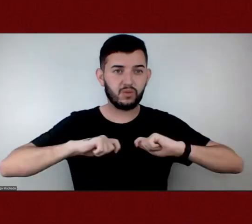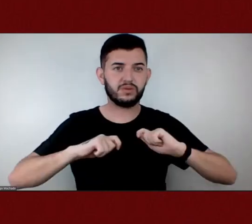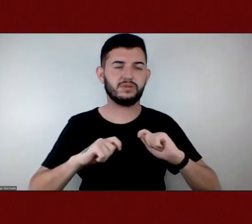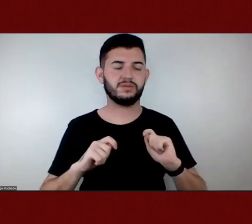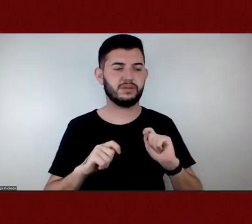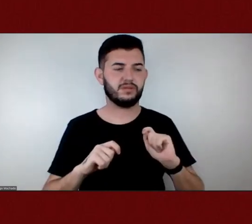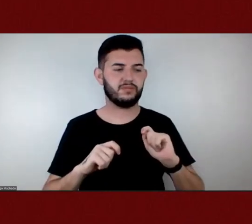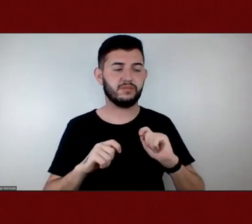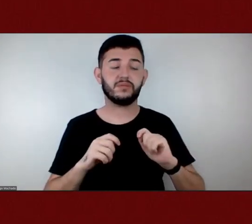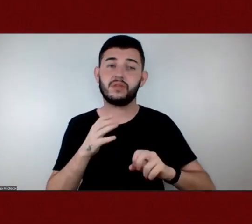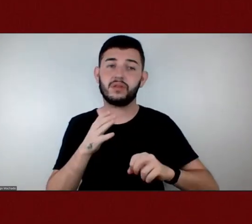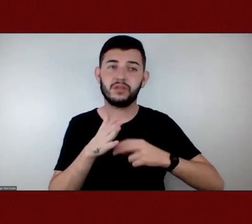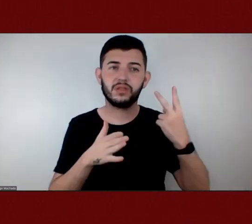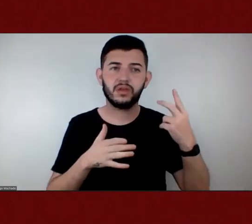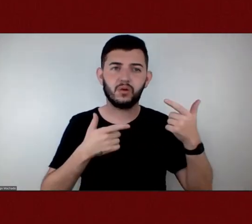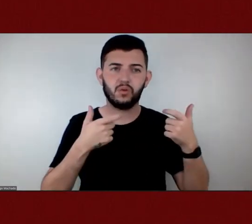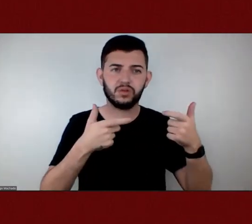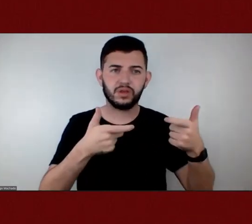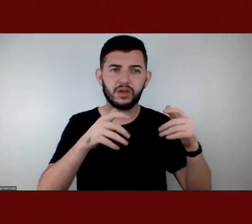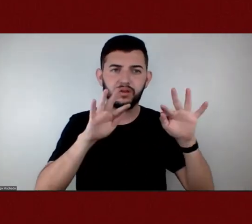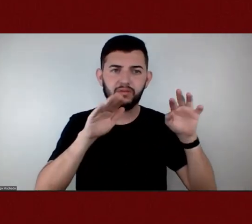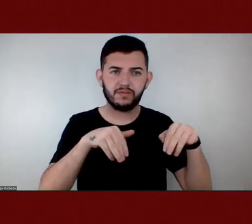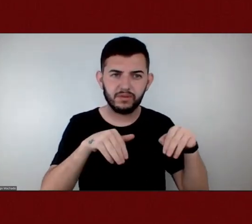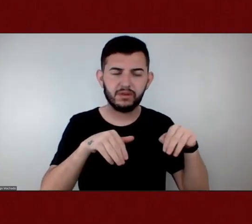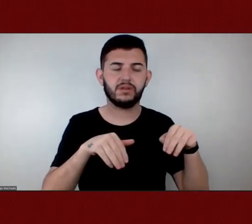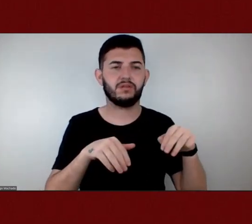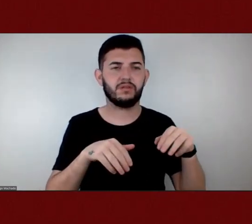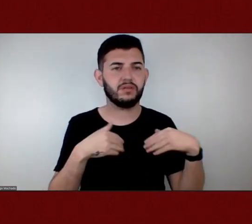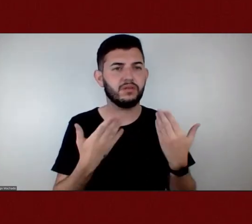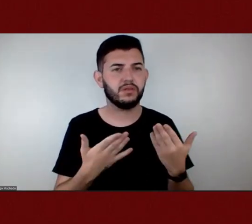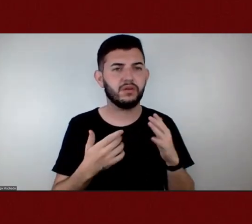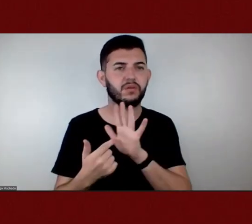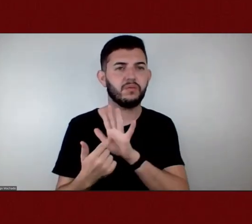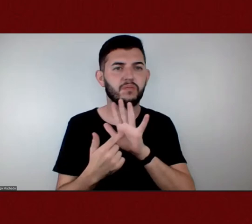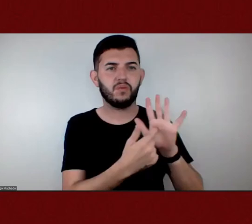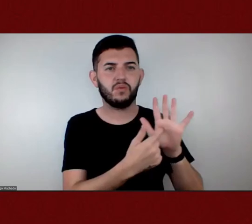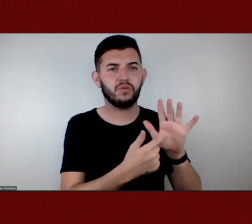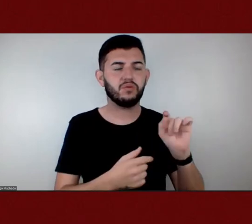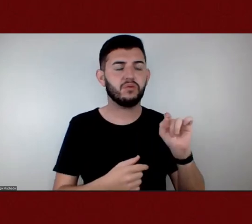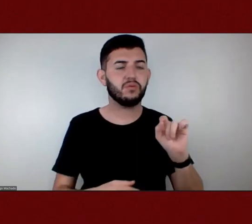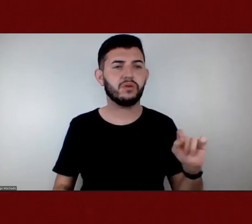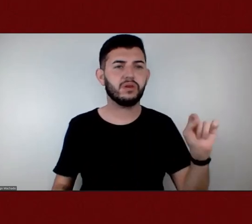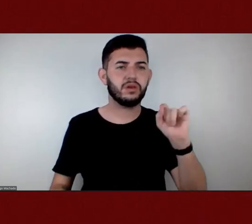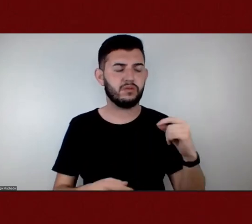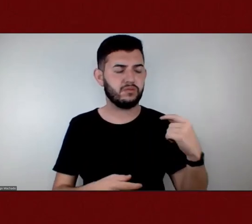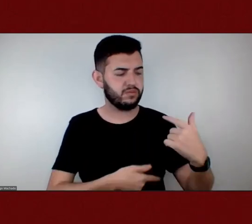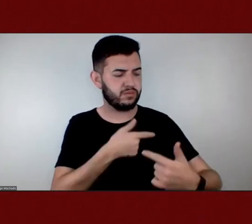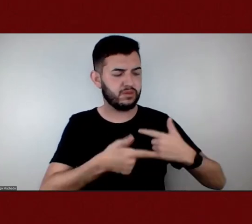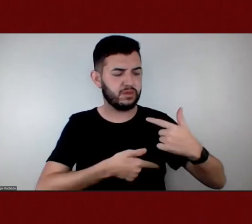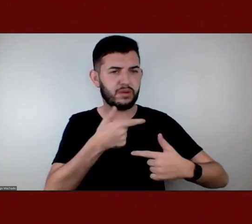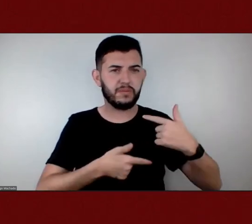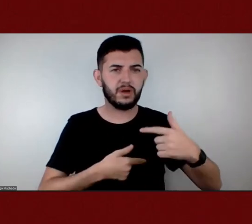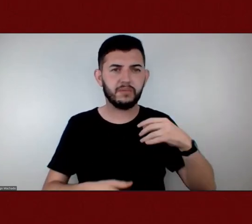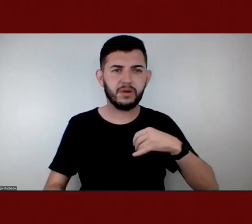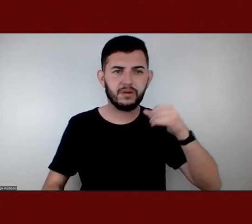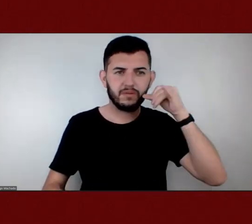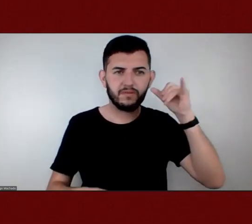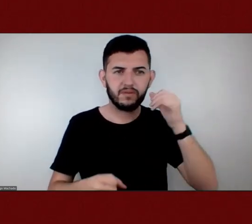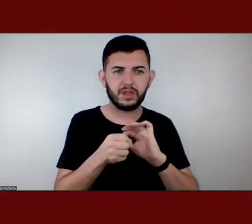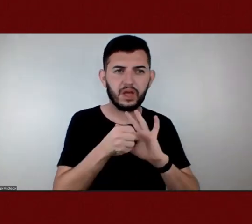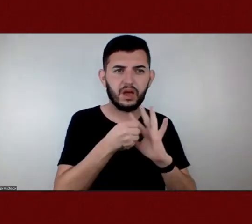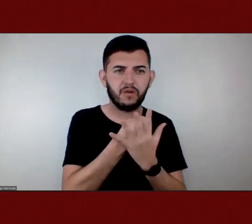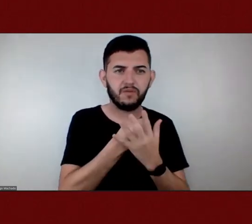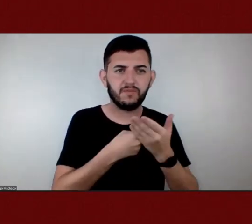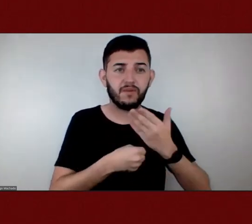pós-guerra. A extraordinária saga antifascista do Exército Vermelho e dos povos